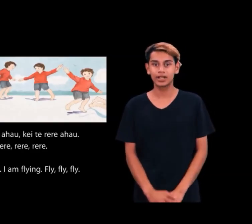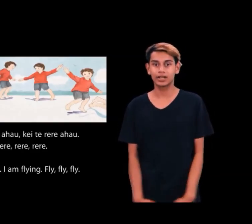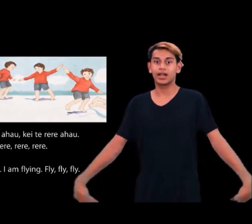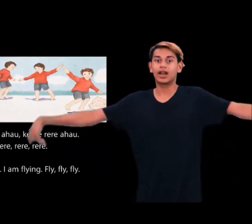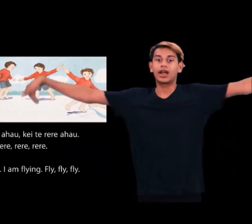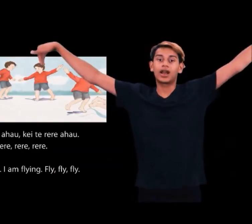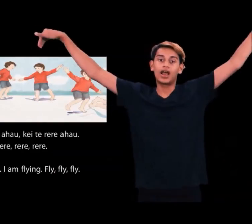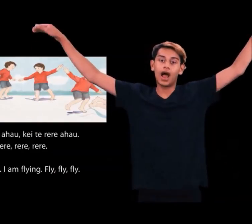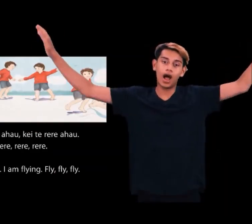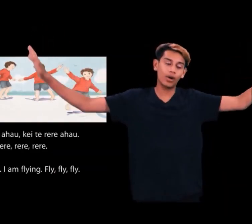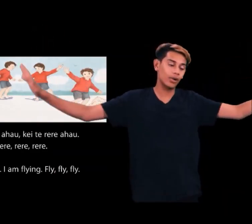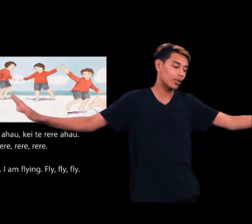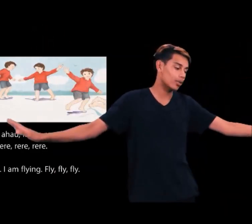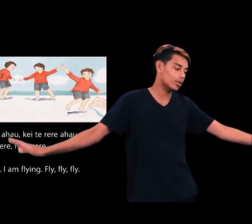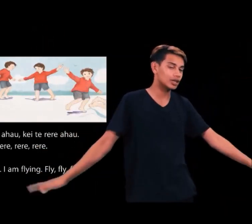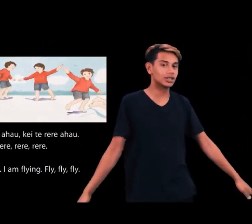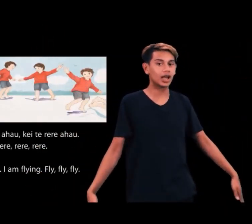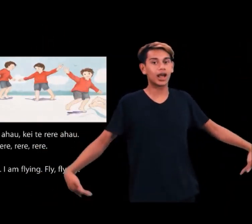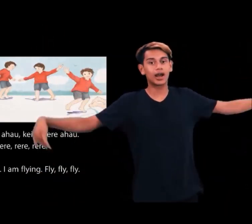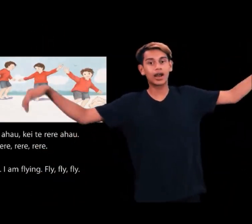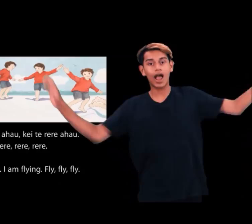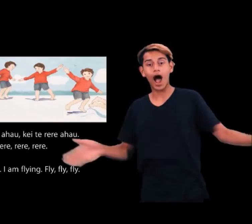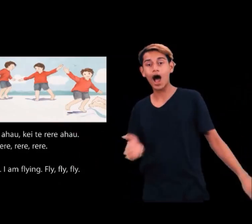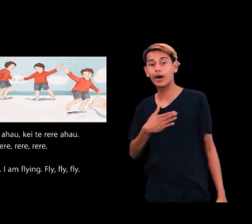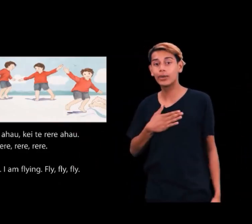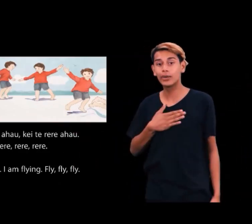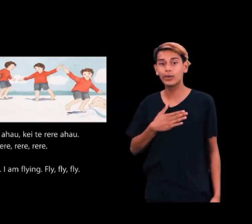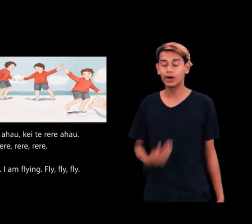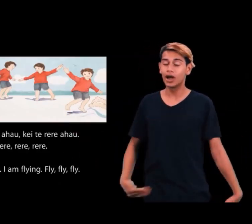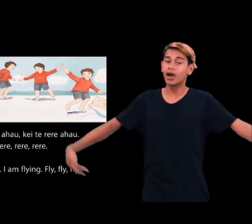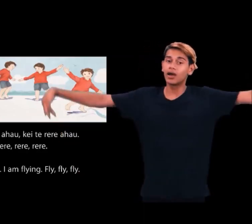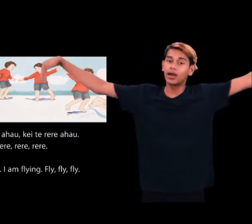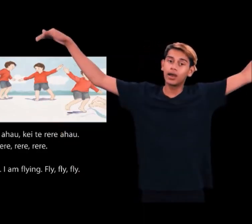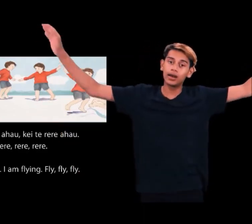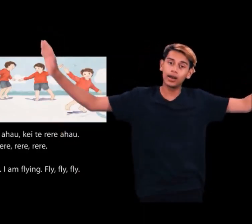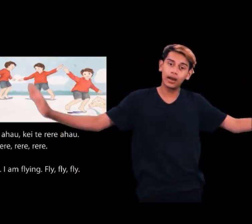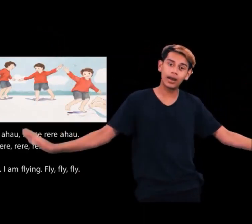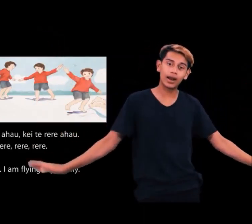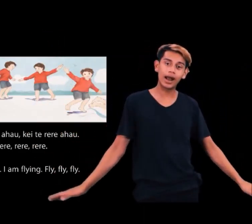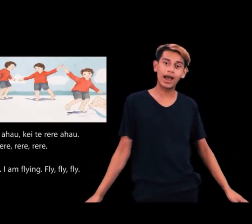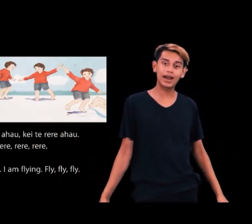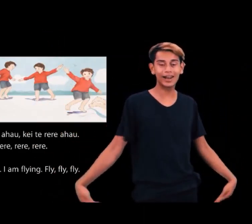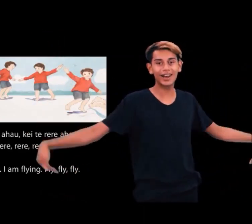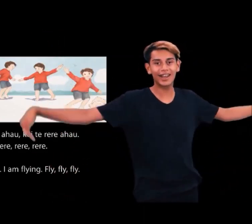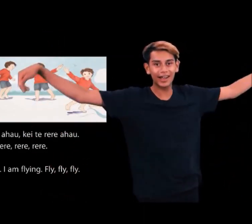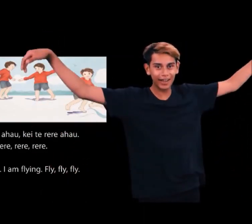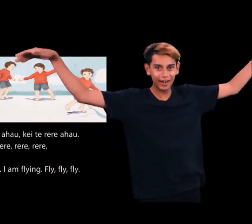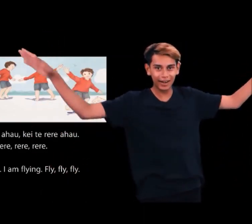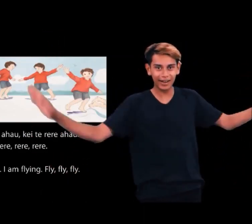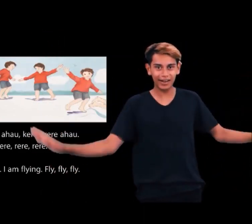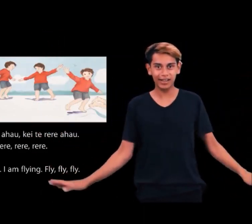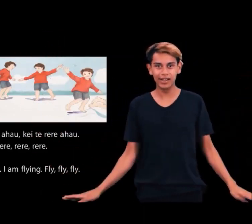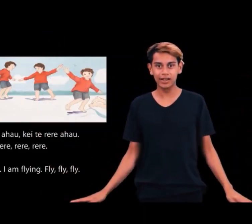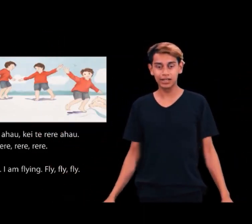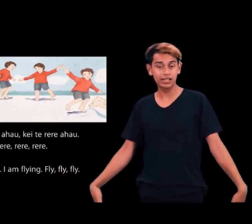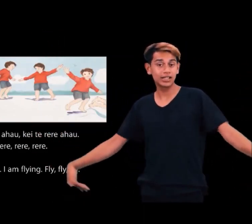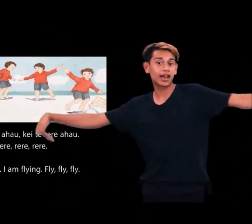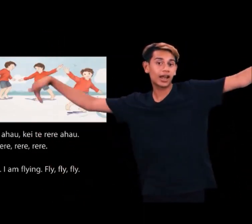Kei te re re aho, kei te re re aho, re re re re re re. Kei te re